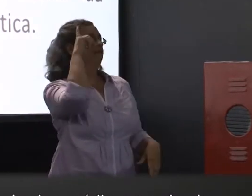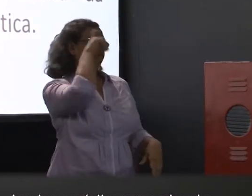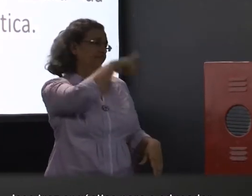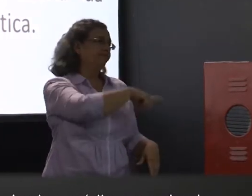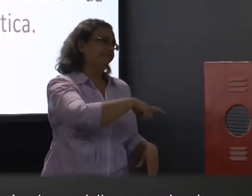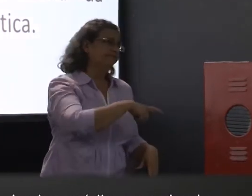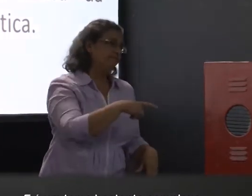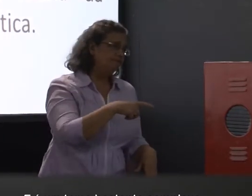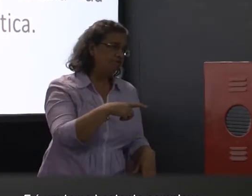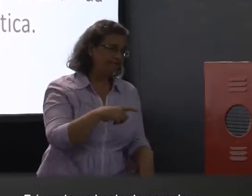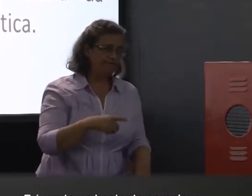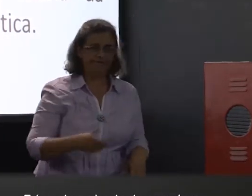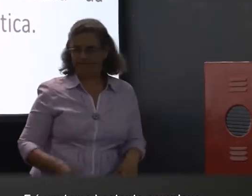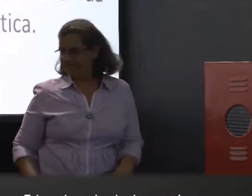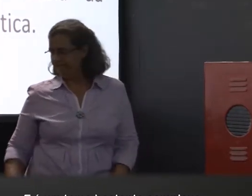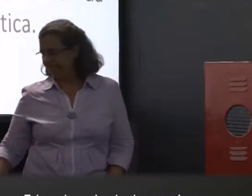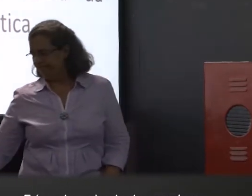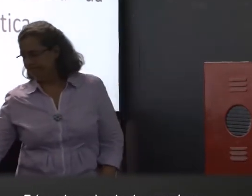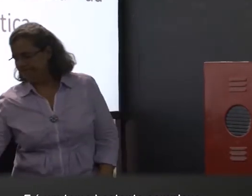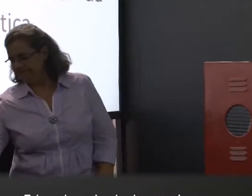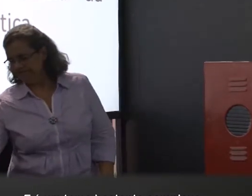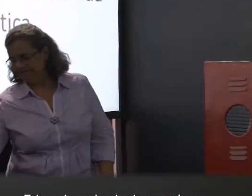educador. E é um tema bastante complexo.